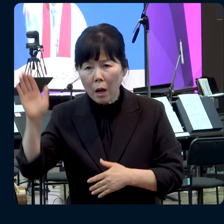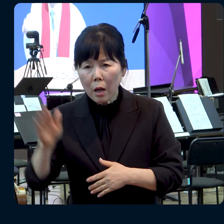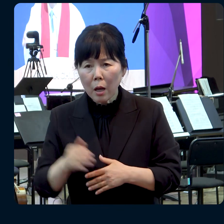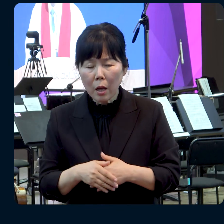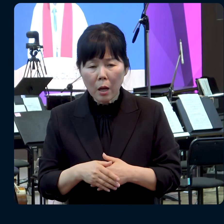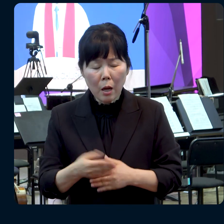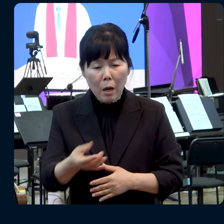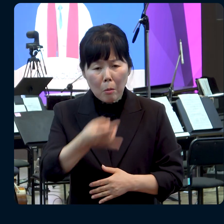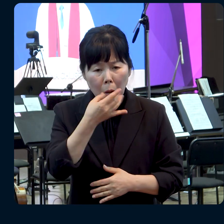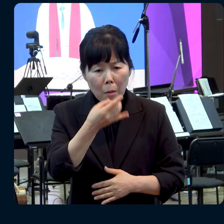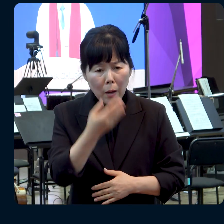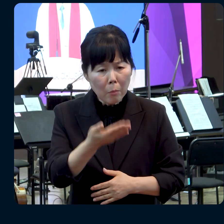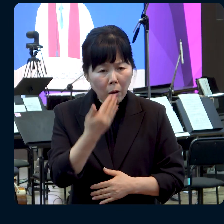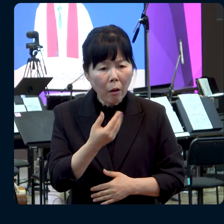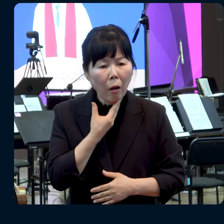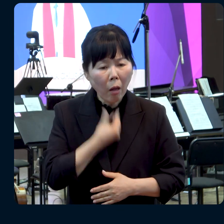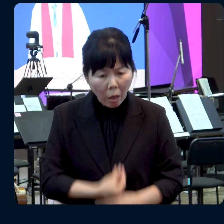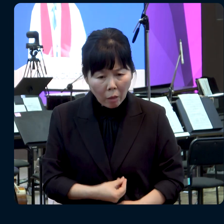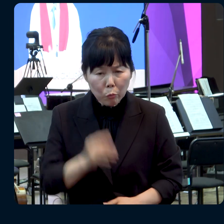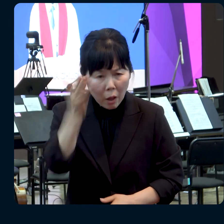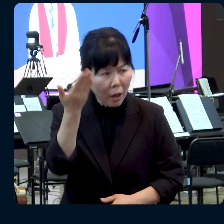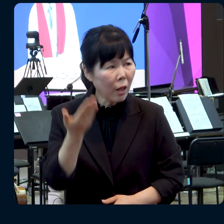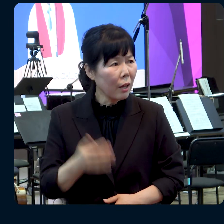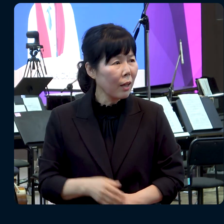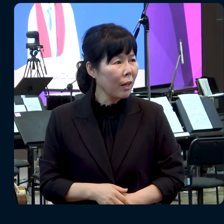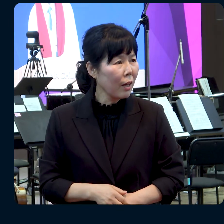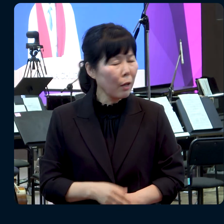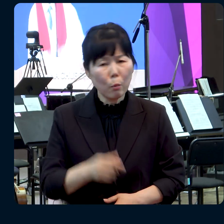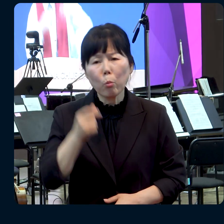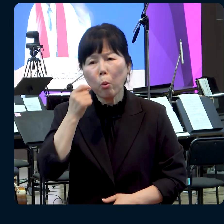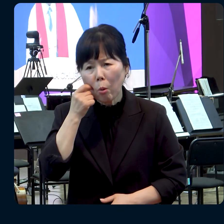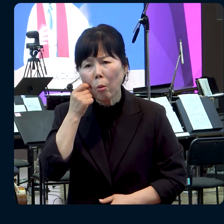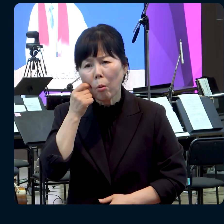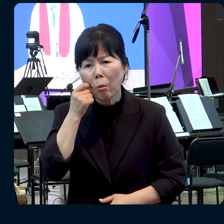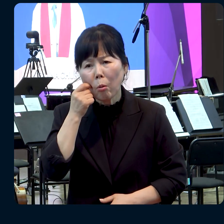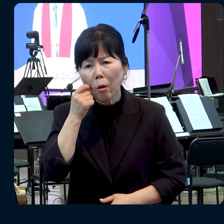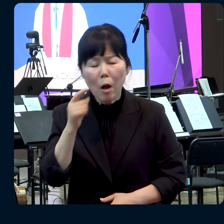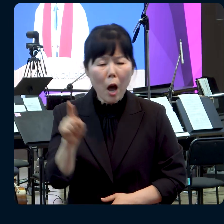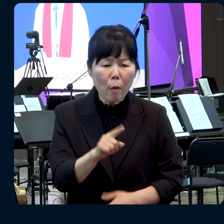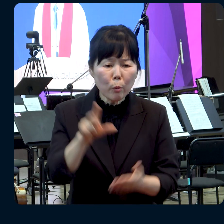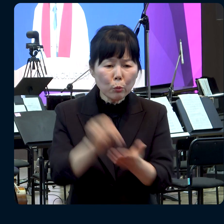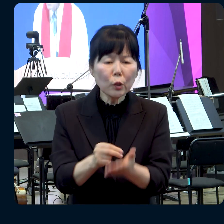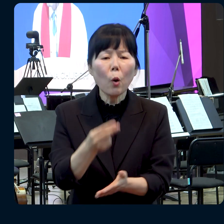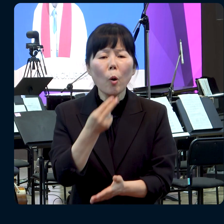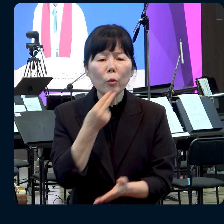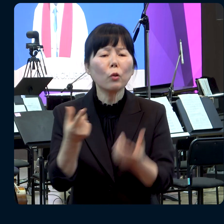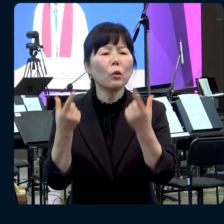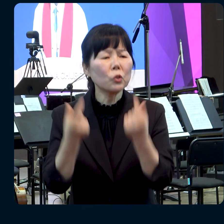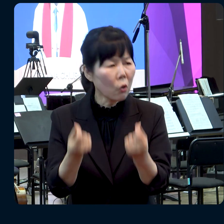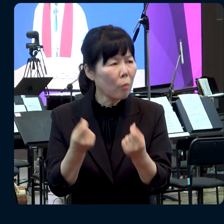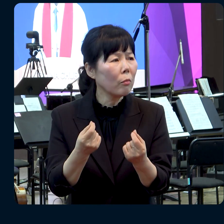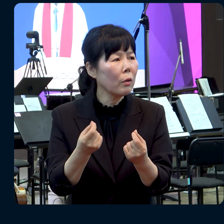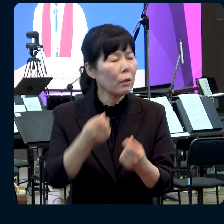밥이 넘어갑니까? 어떻게 아무것도 없었던 것처럼 그렇게 체념할 수가 있냐, 그